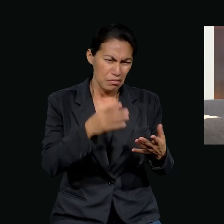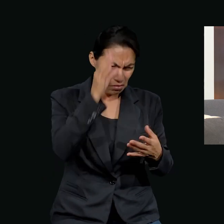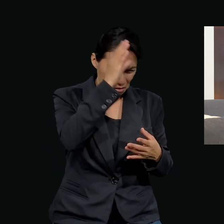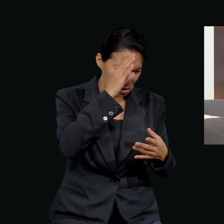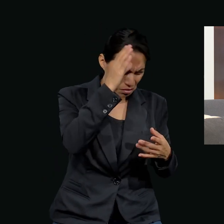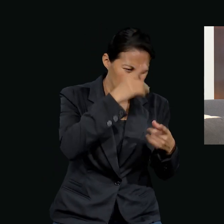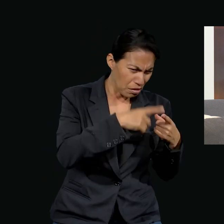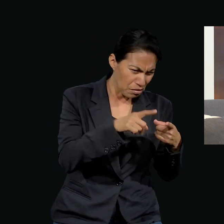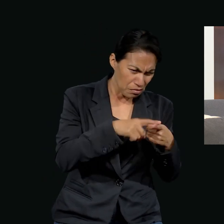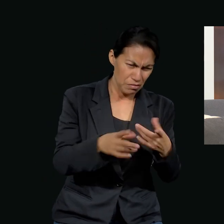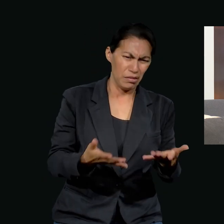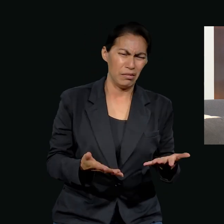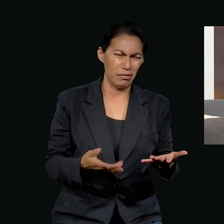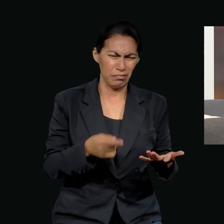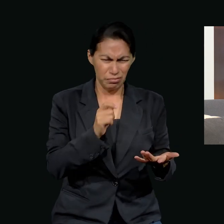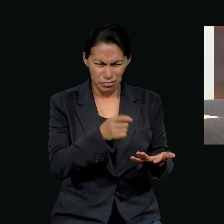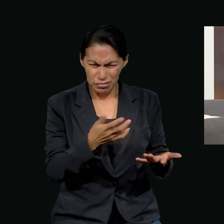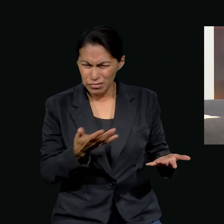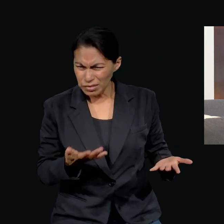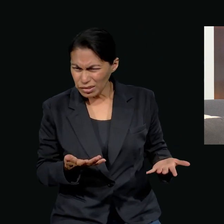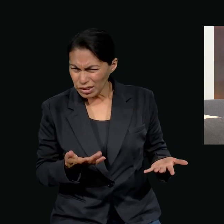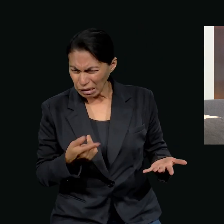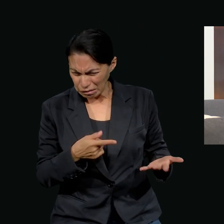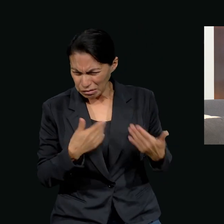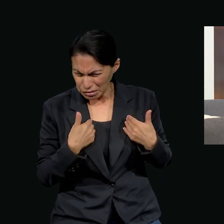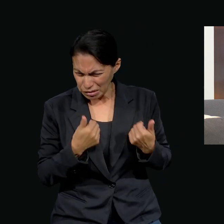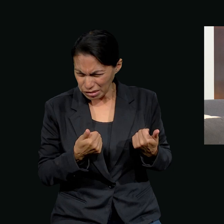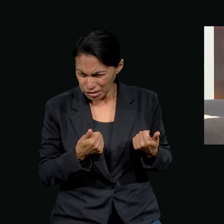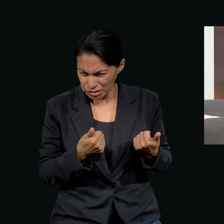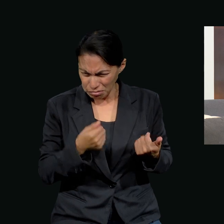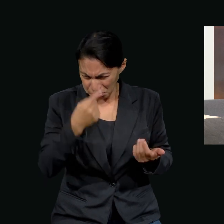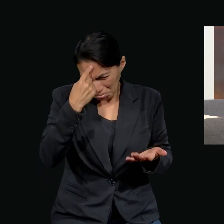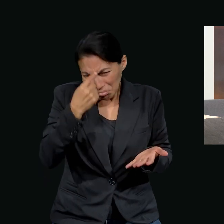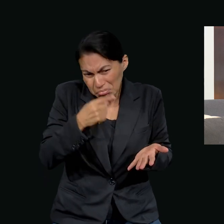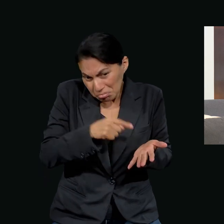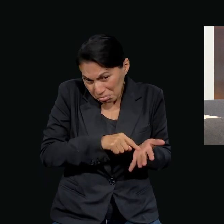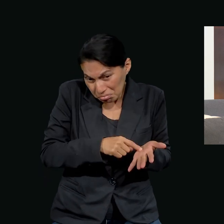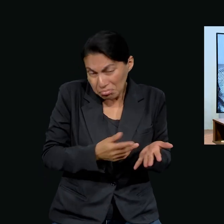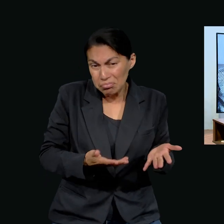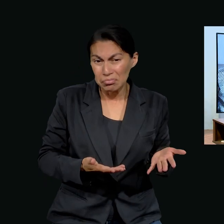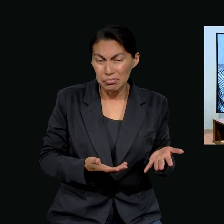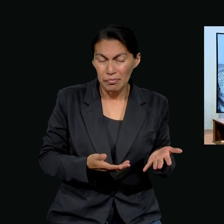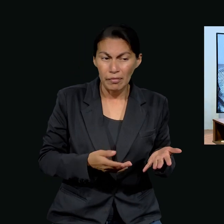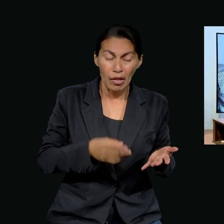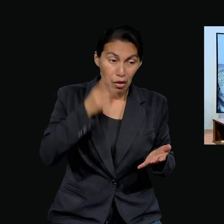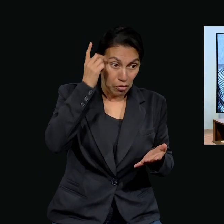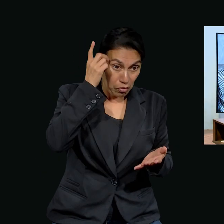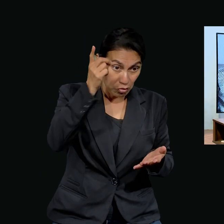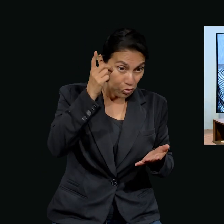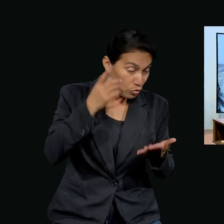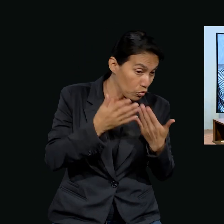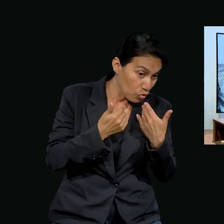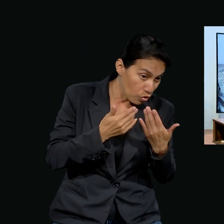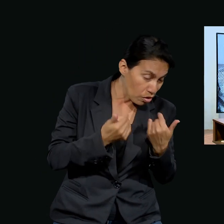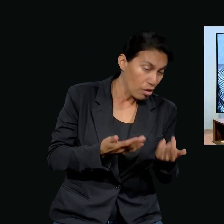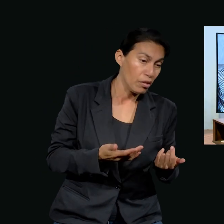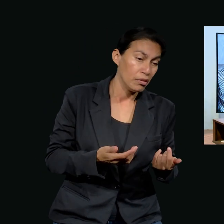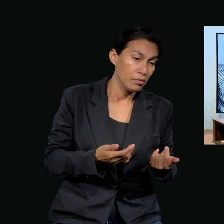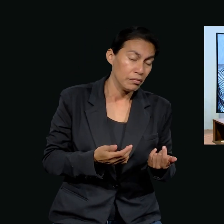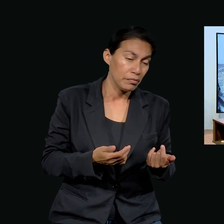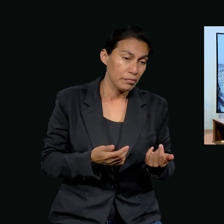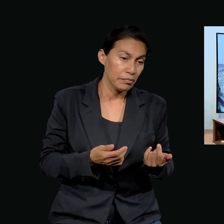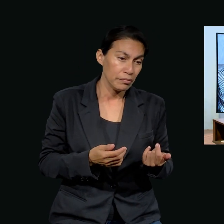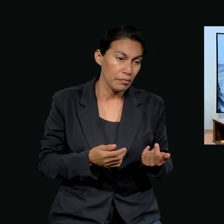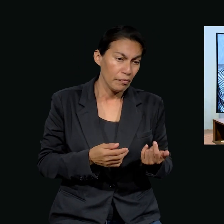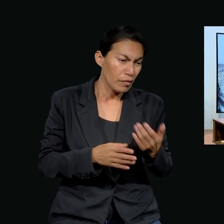Y yo, pues, no tenía más elementos y lo empecé a creer. Y entonces, bueno, Dios no existe. Esto,